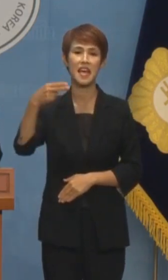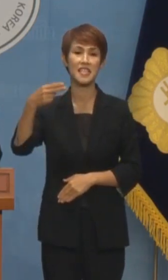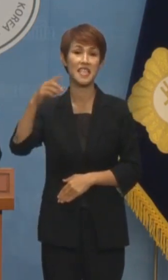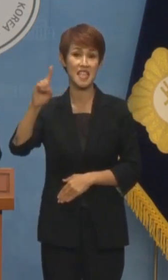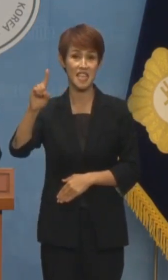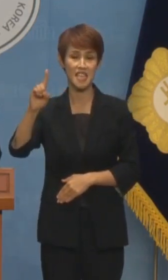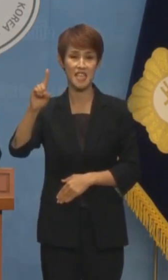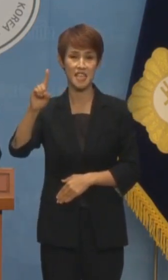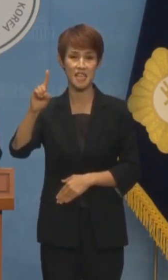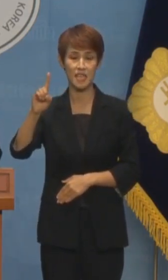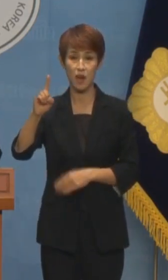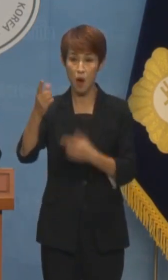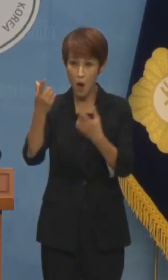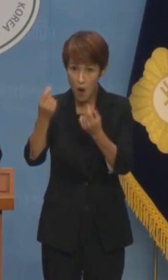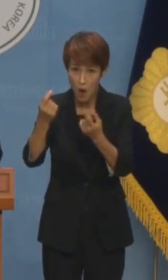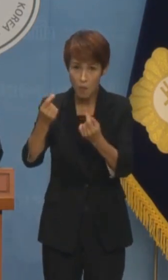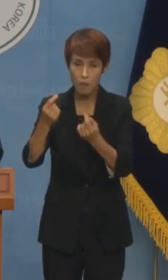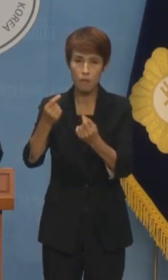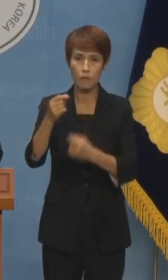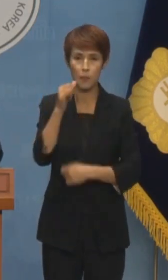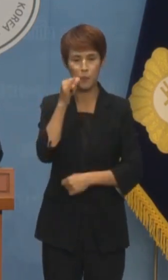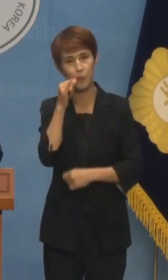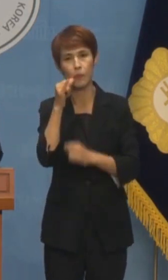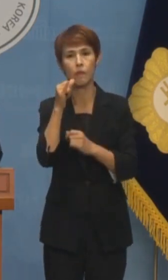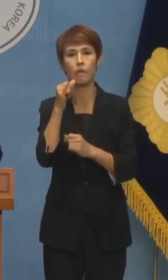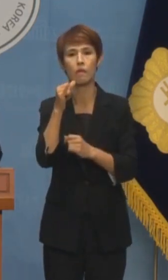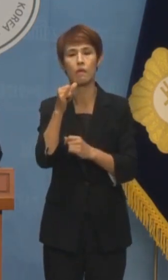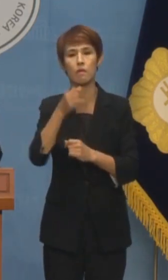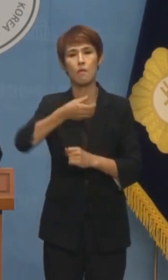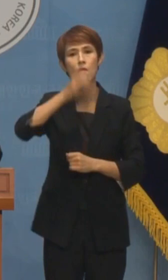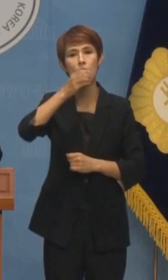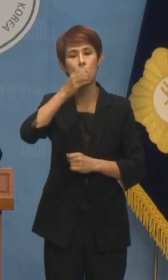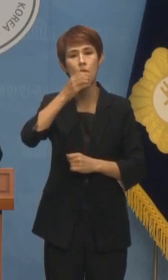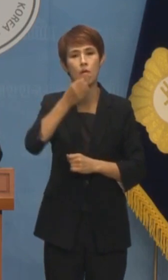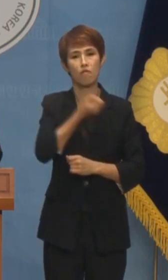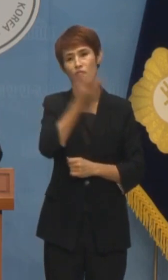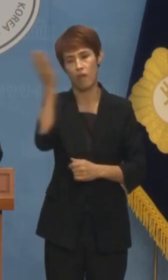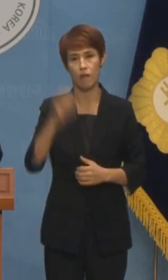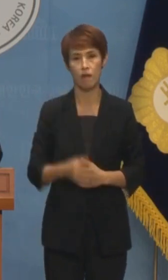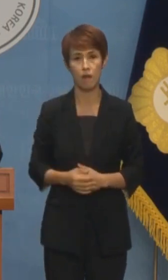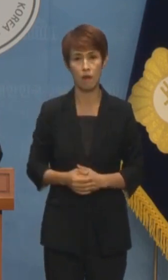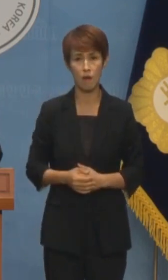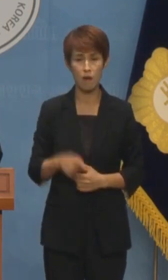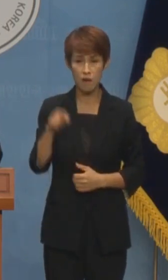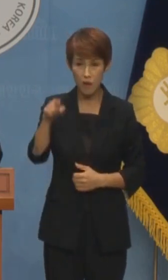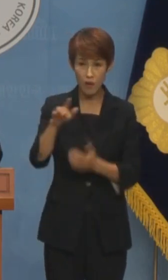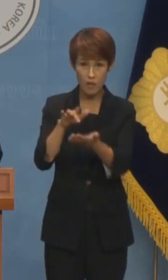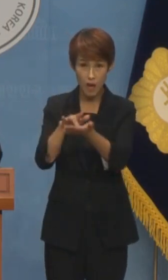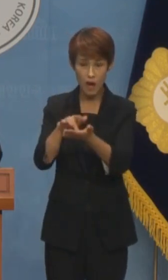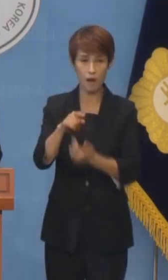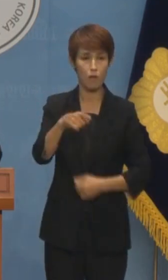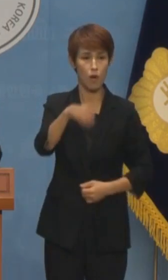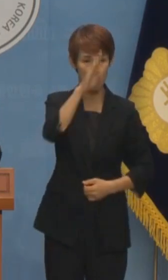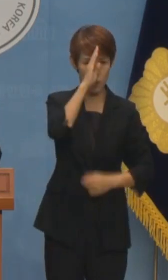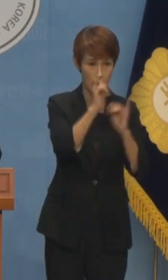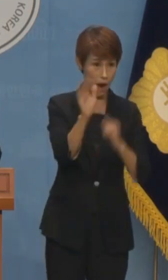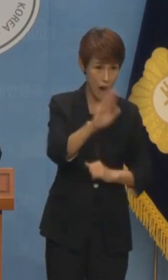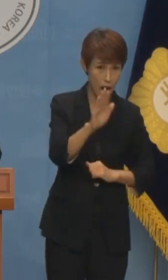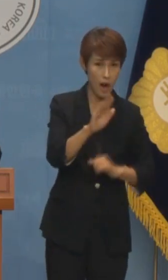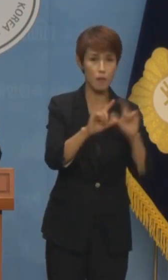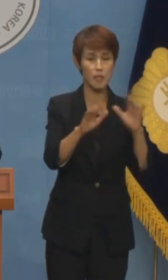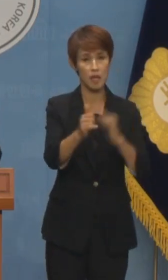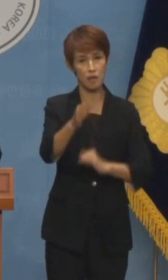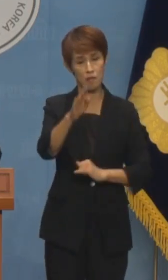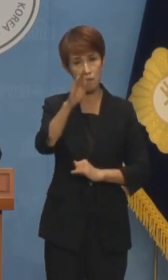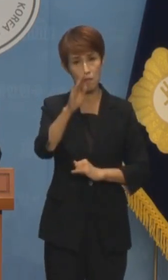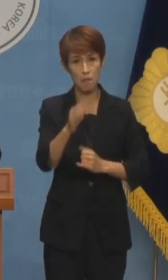범죄가 발생하기도 했습니다. ADHD 치료제는 환자가 아닌 일반인이 복용하는 경우 신경절의 도파민과